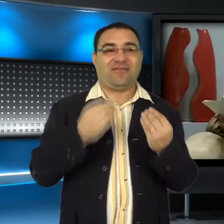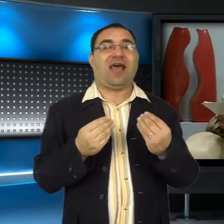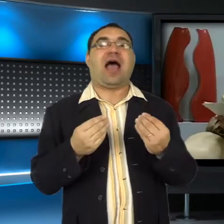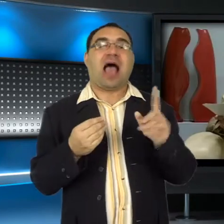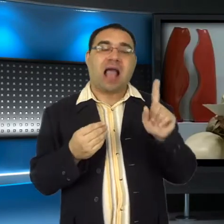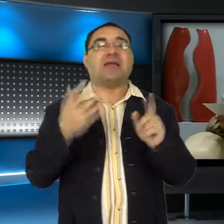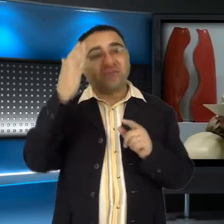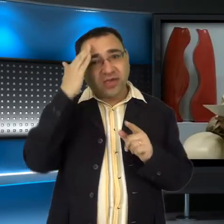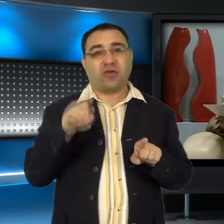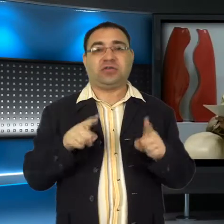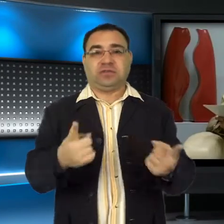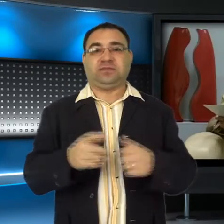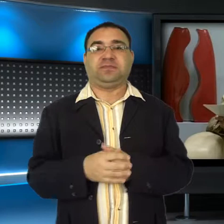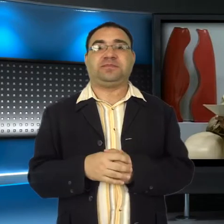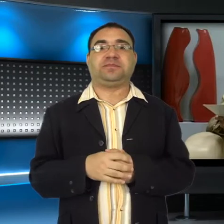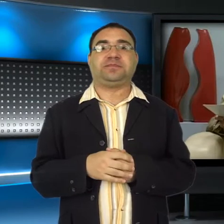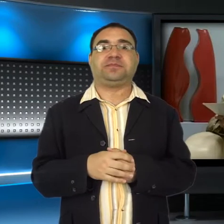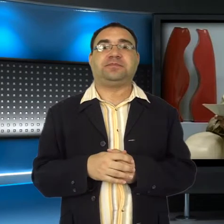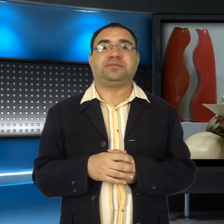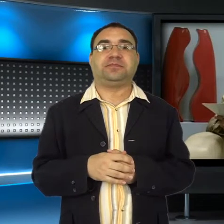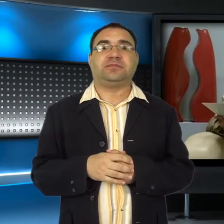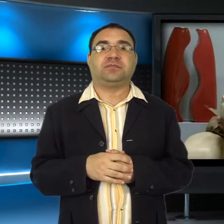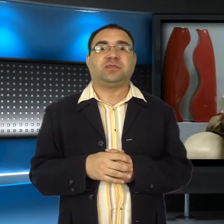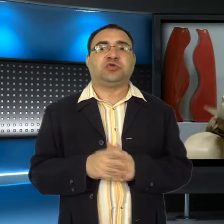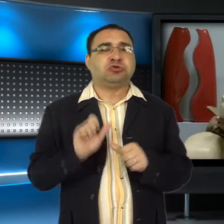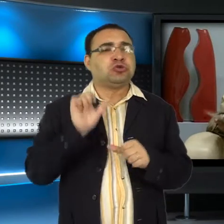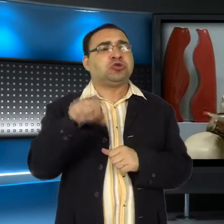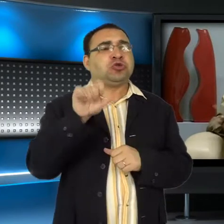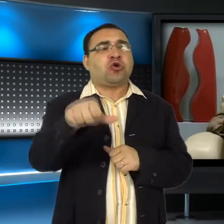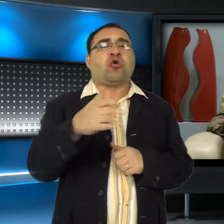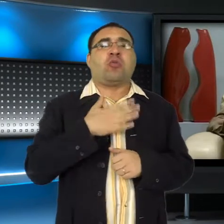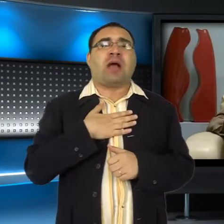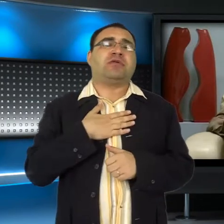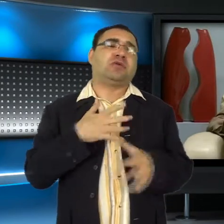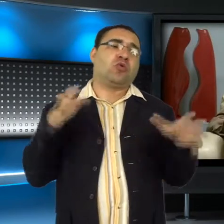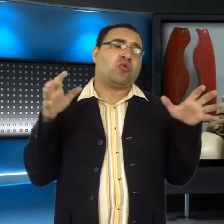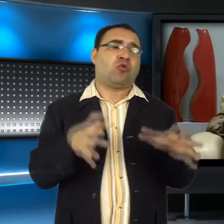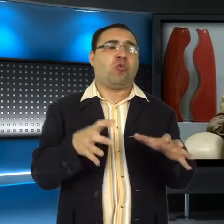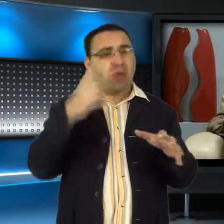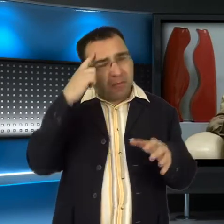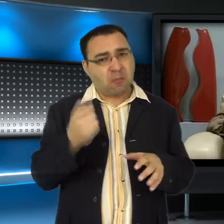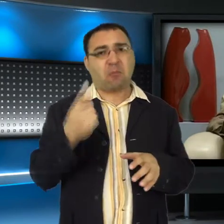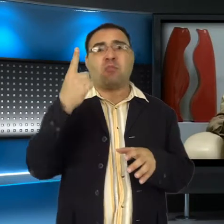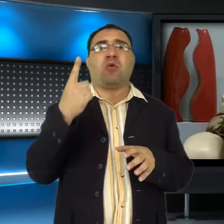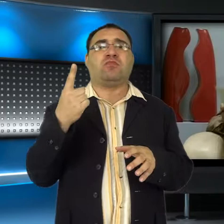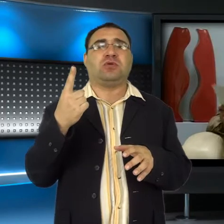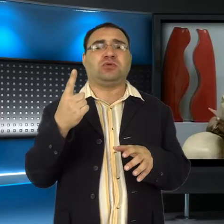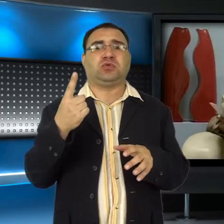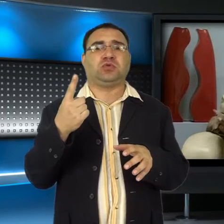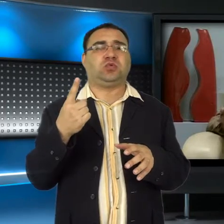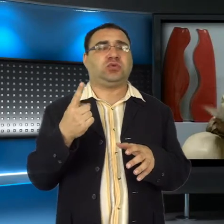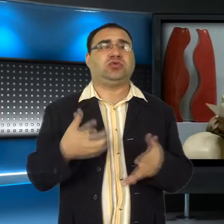Rozumiem. My to w Elblągu nazywamy Forum Inicjatyw Pozarządowych. One są co roku i od paru lat właśnie wychodzimy do Elbląża, jesteśmy na